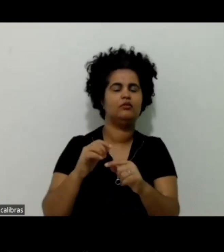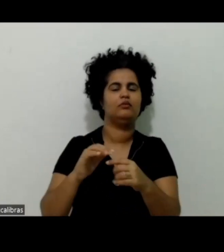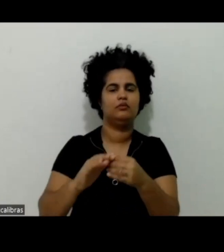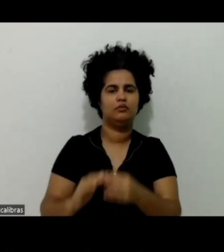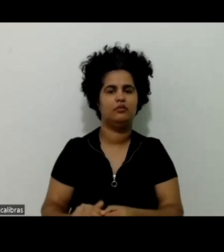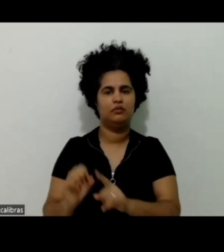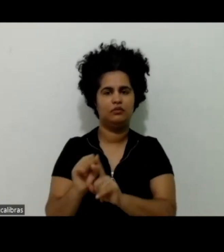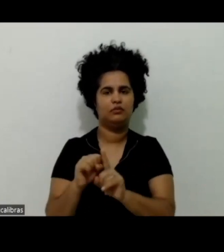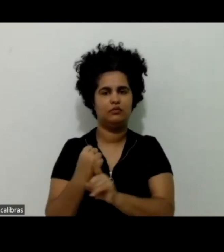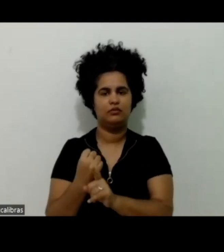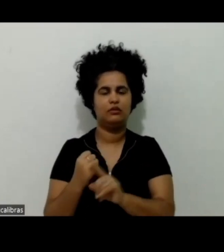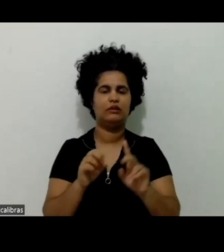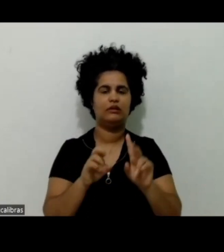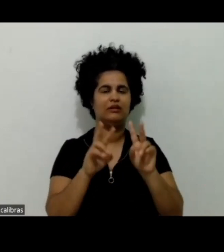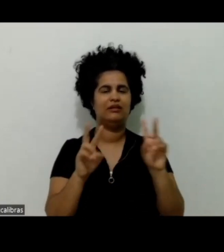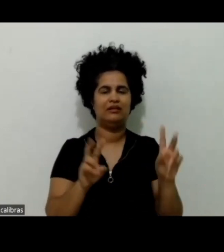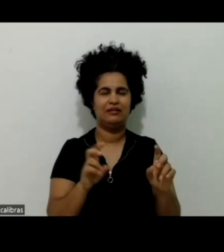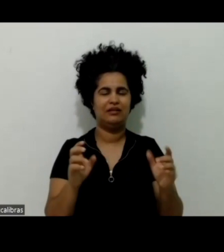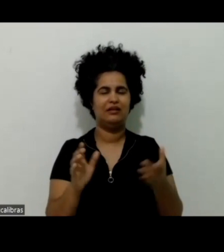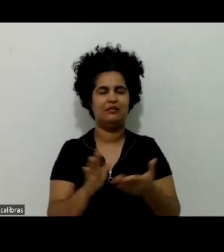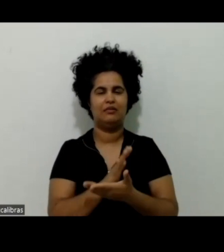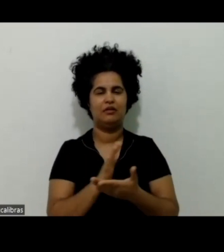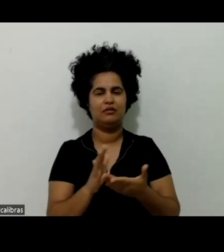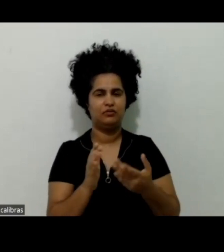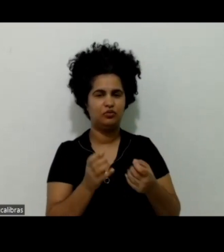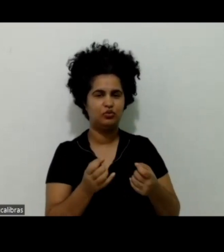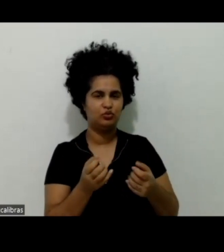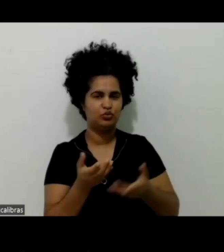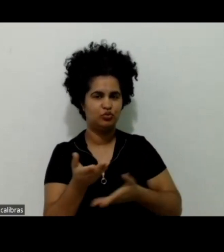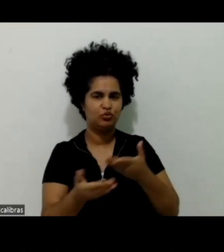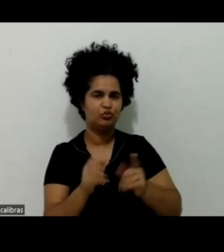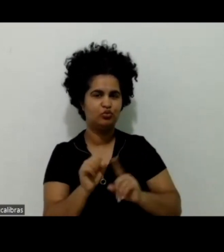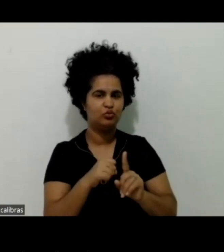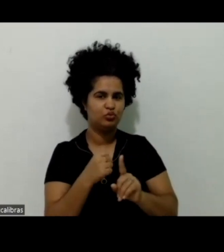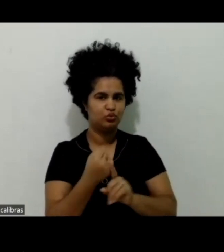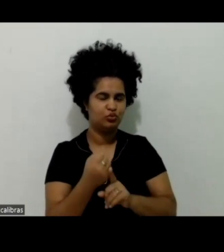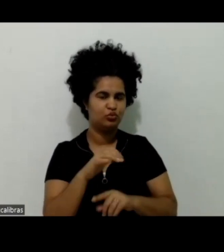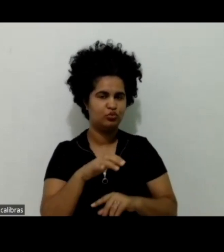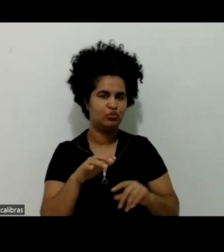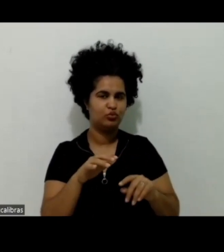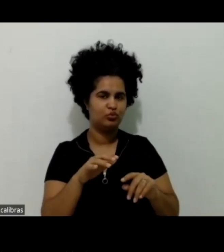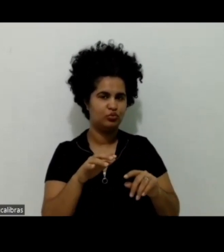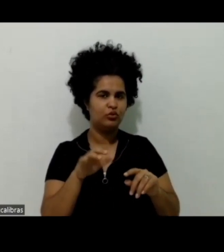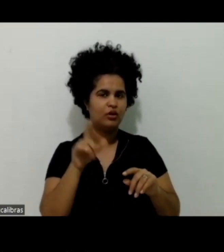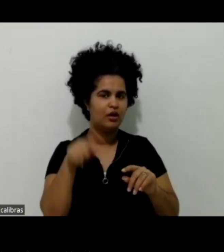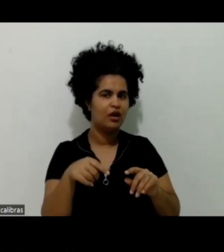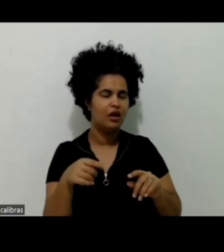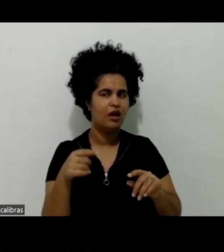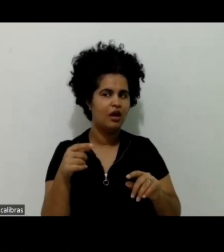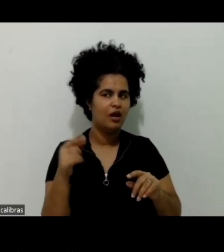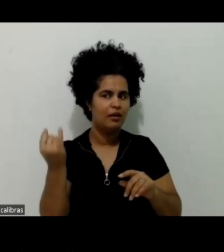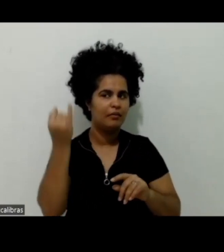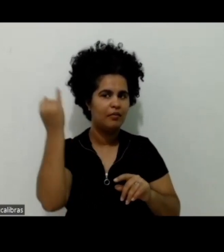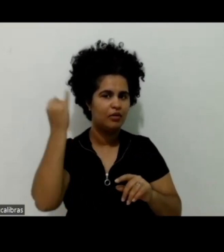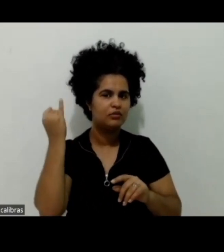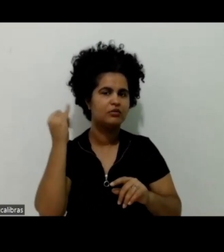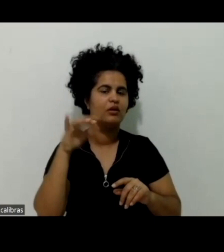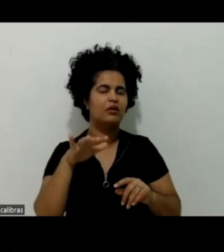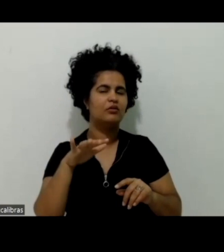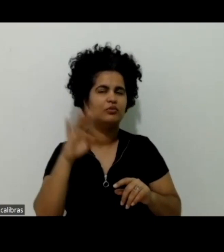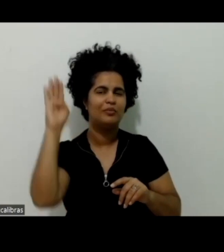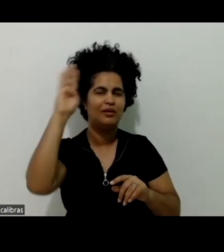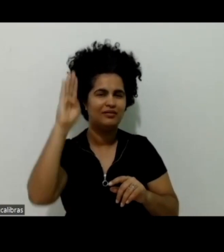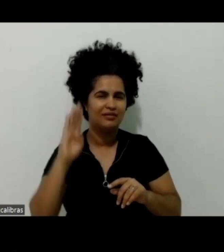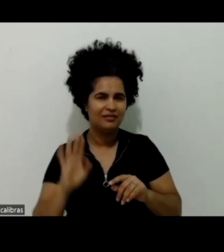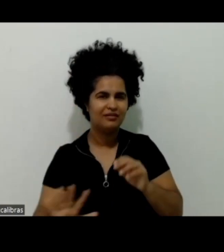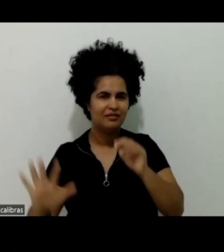questão social, que é nosso objeto, né? A gente vem tendo produções e acúmulos importantes enquanto serviço social brasileiro, no sentido